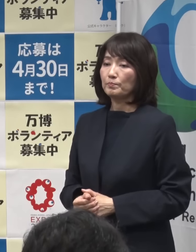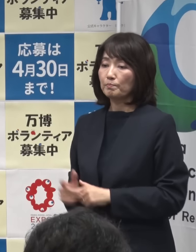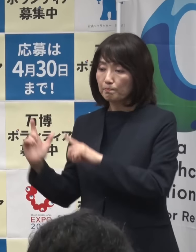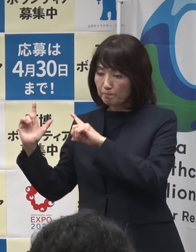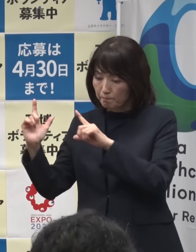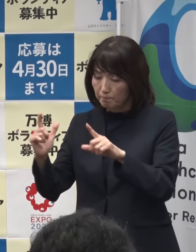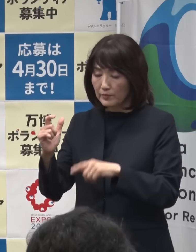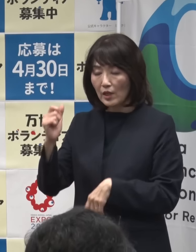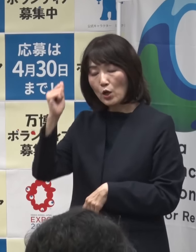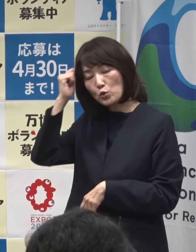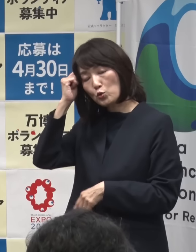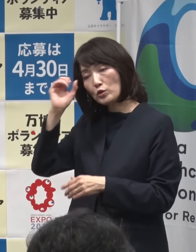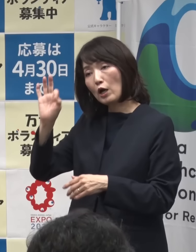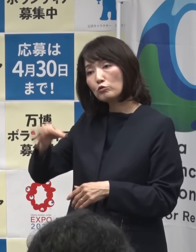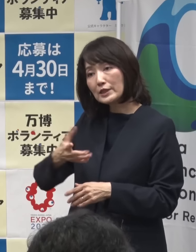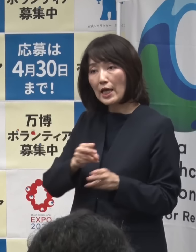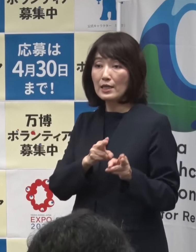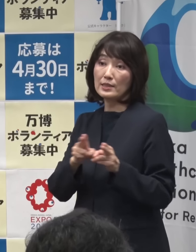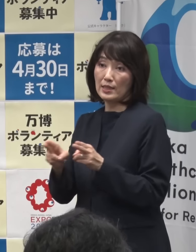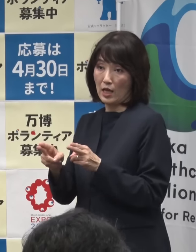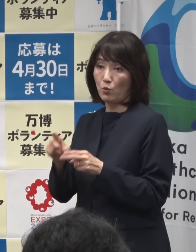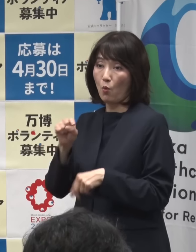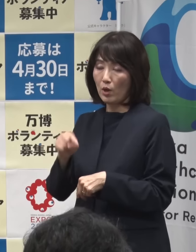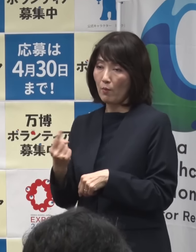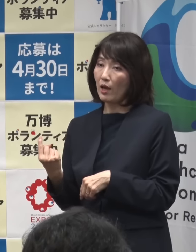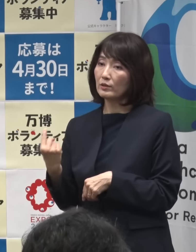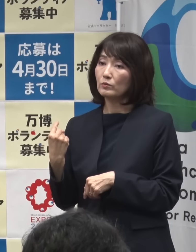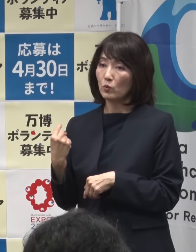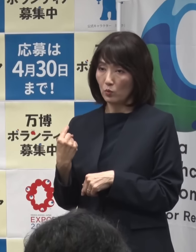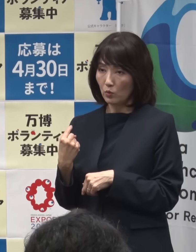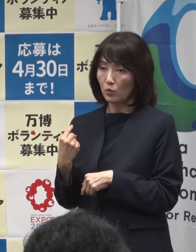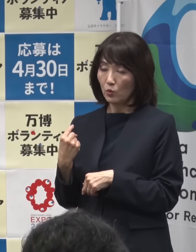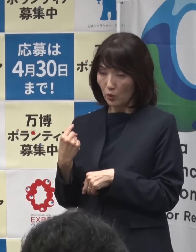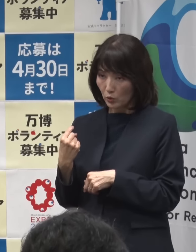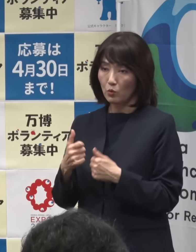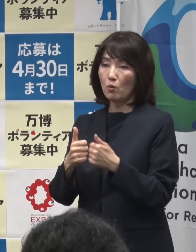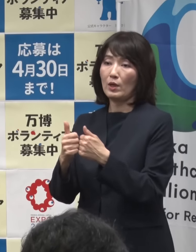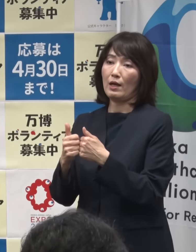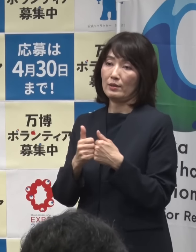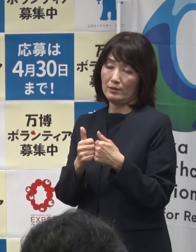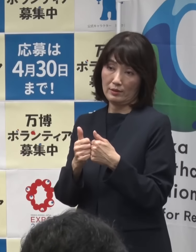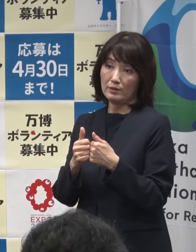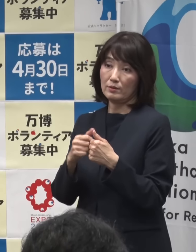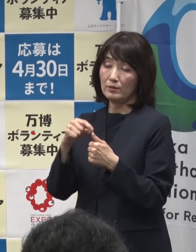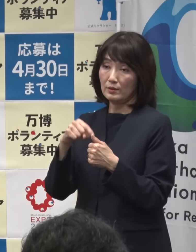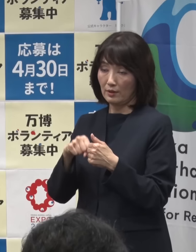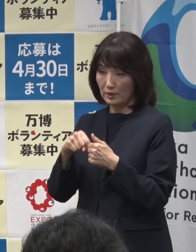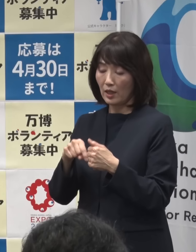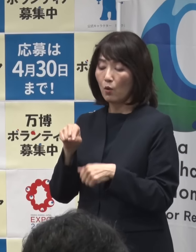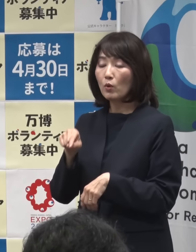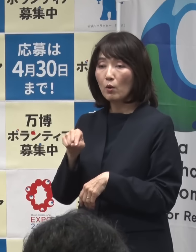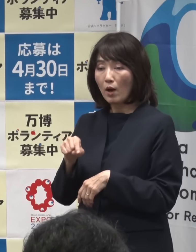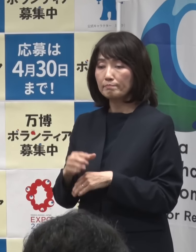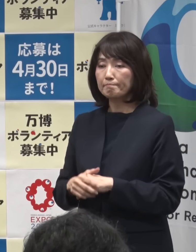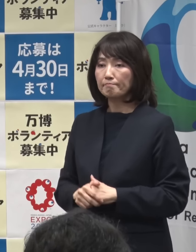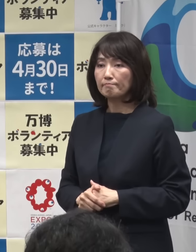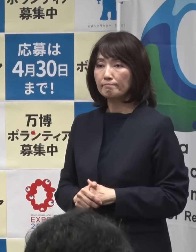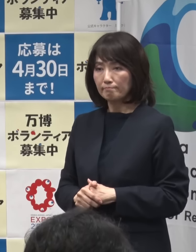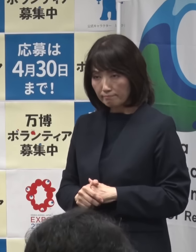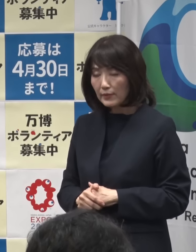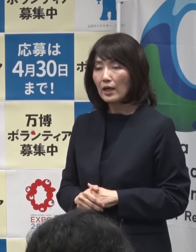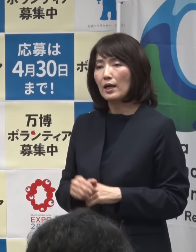の宿泊税制度についてはあの昨日 の, あの諮問会議においてこれはあの検